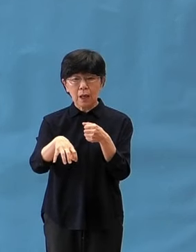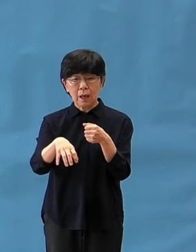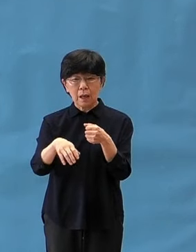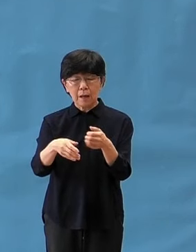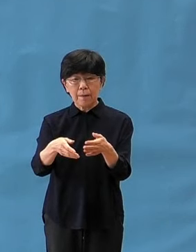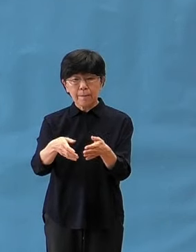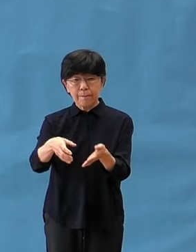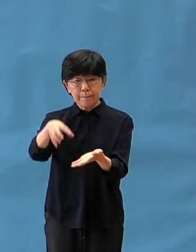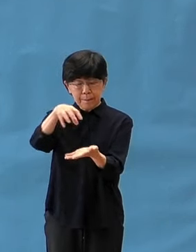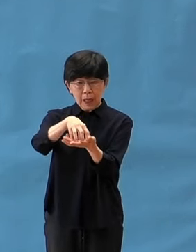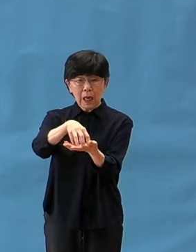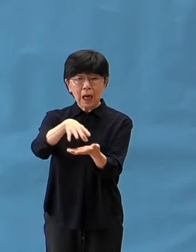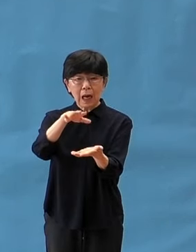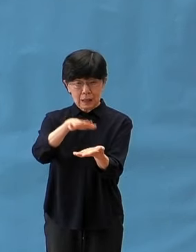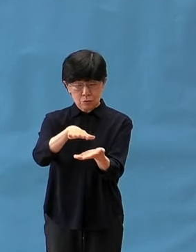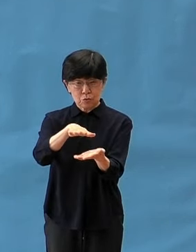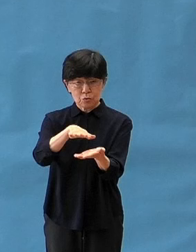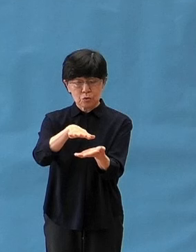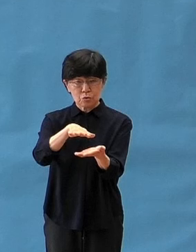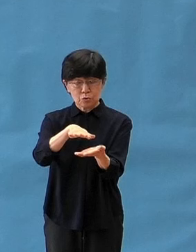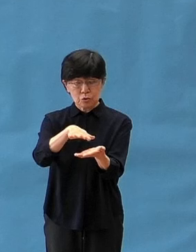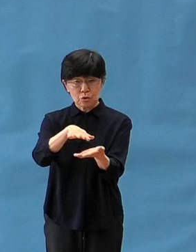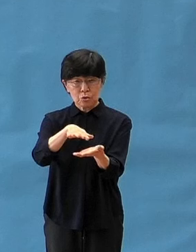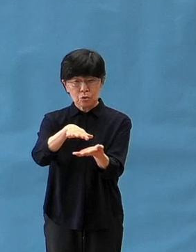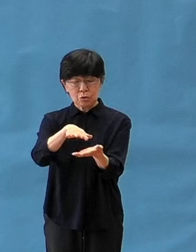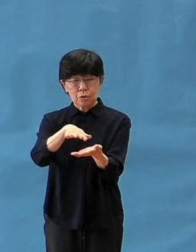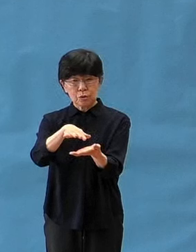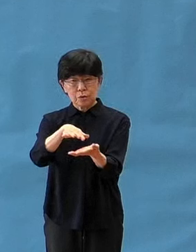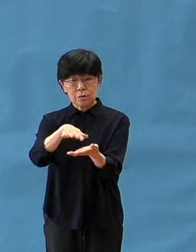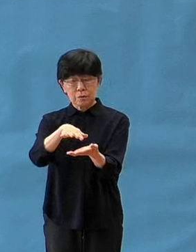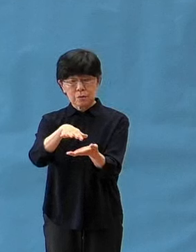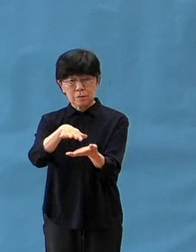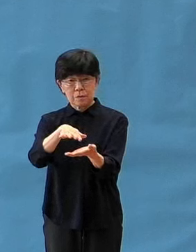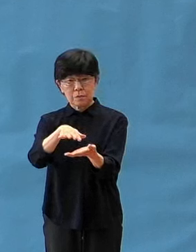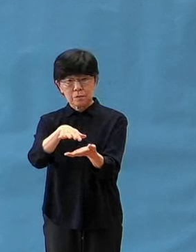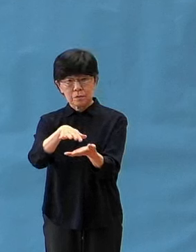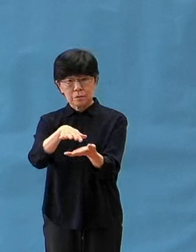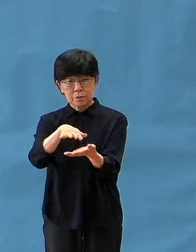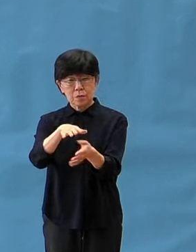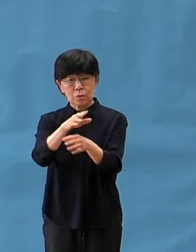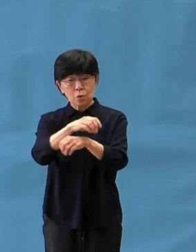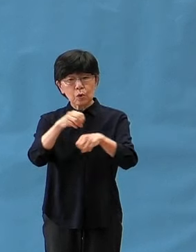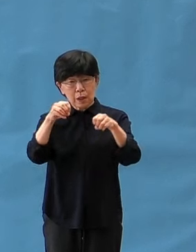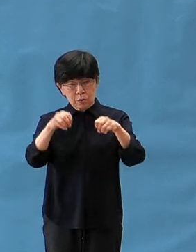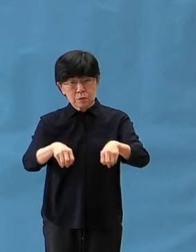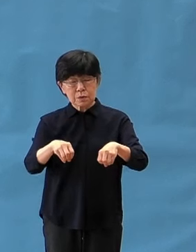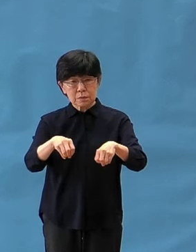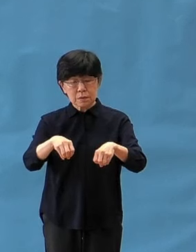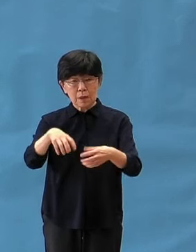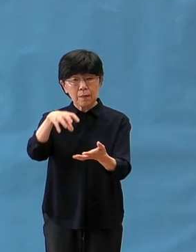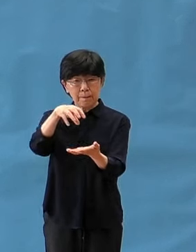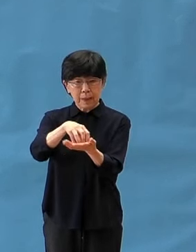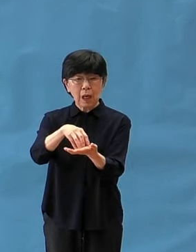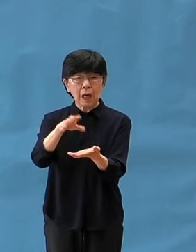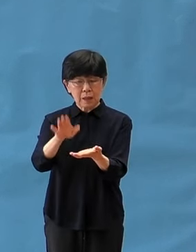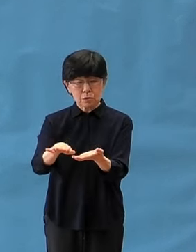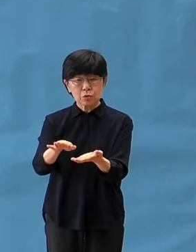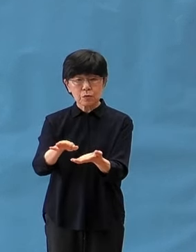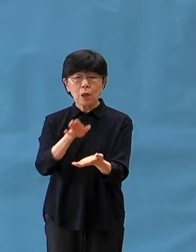置を認めて対応、協定を結んで対応しているというのは、それは事実ですけれ